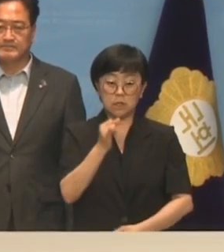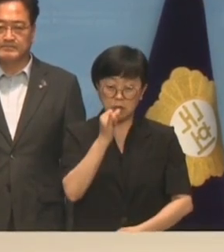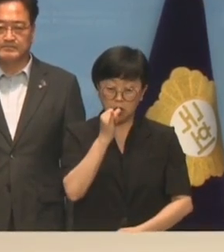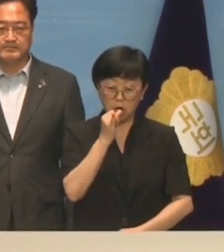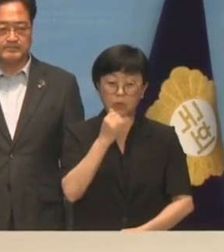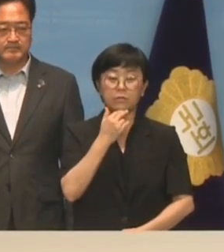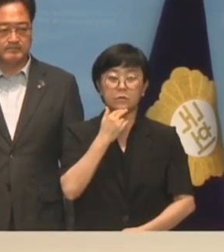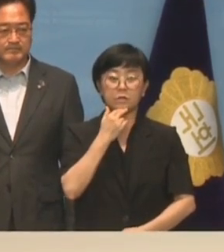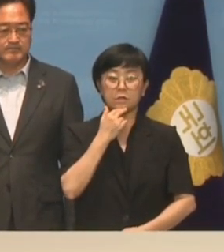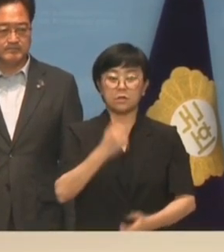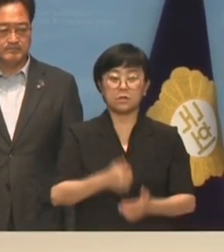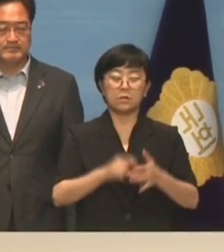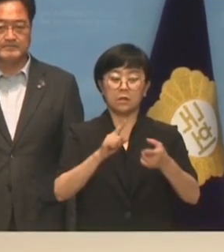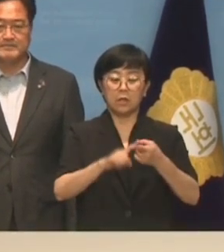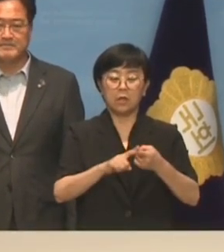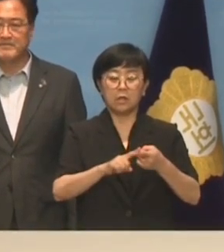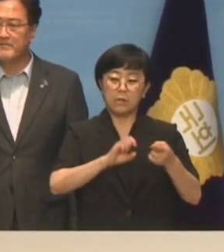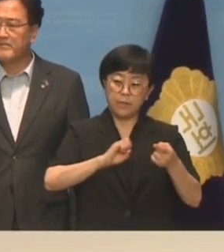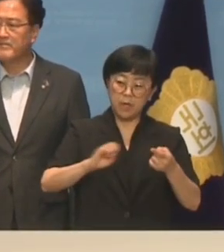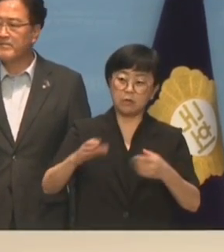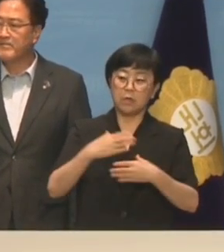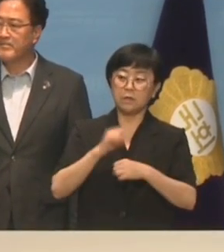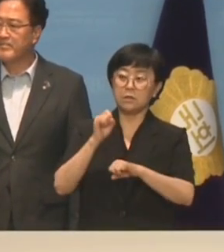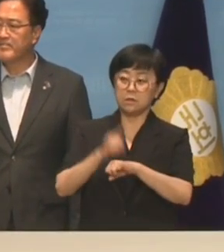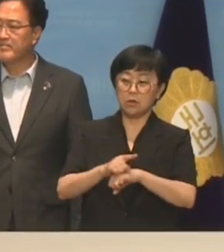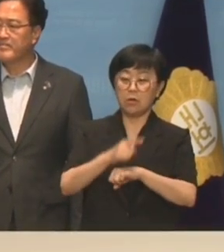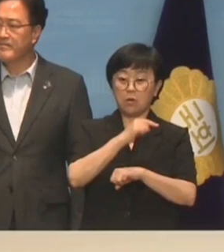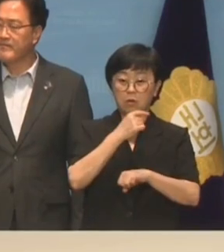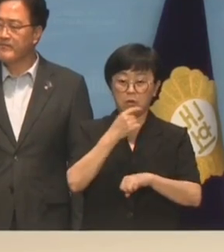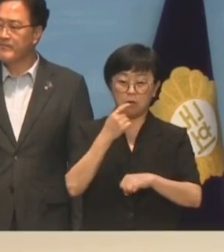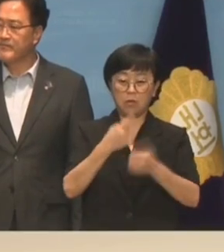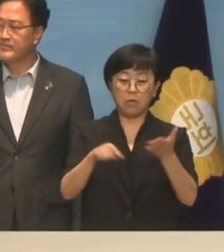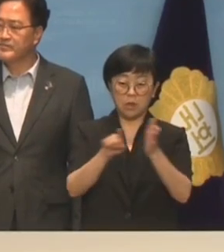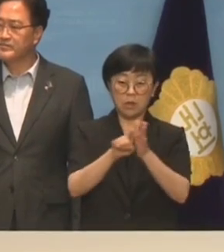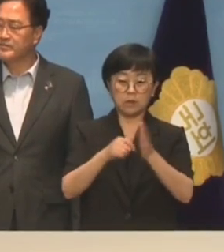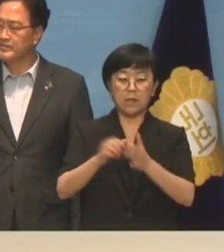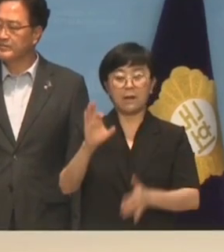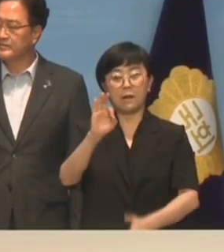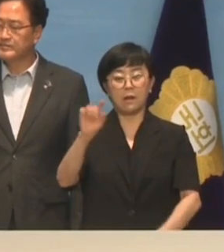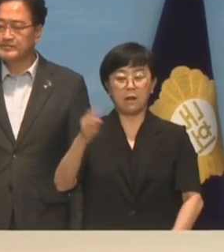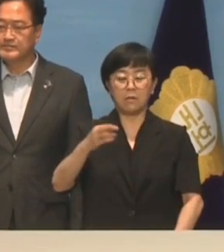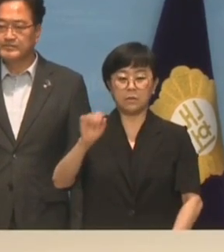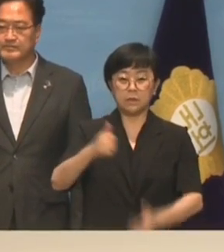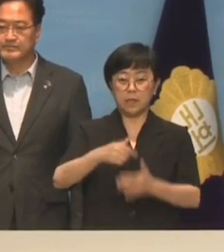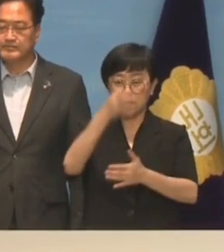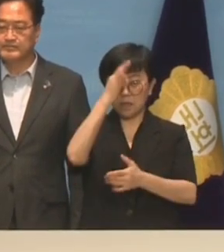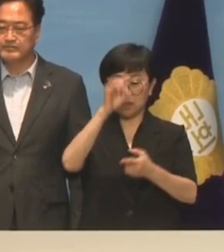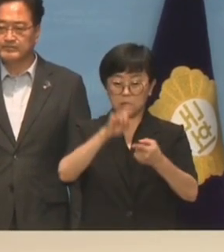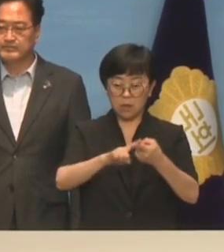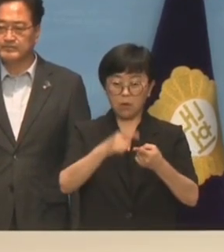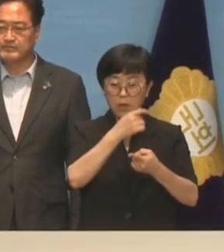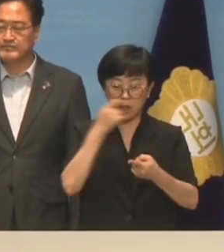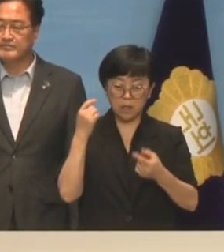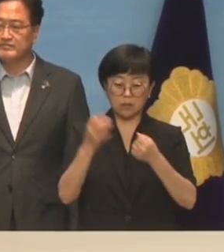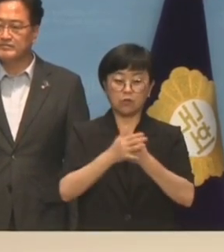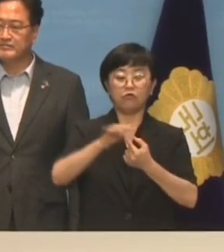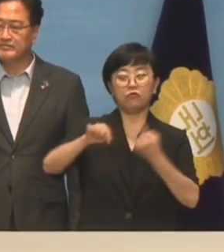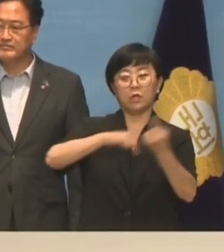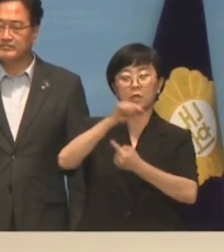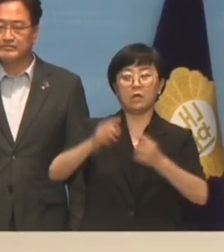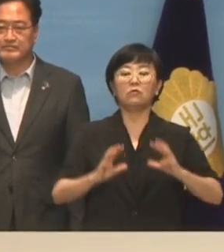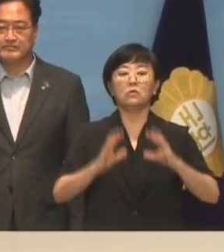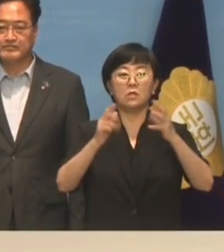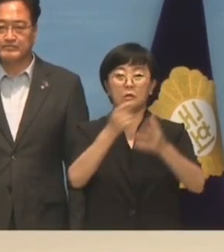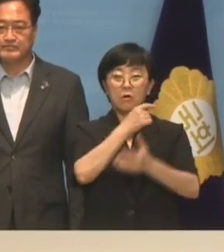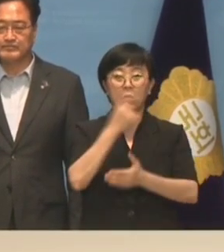이루어지지 않았습니다. 방류 안전성 확보를 위해 알프스의 성능과 운영에 대한 국제적인 검증이